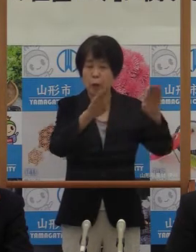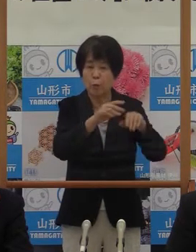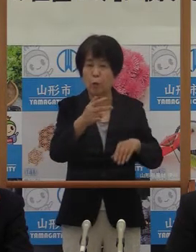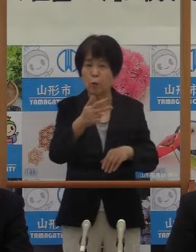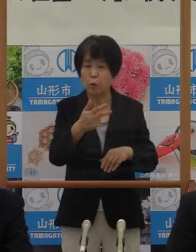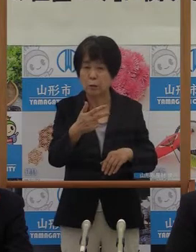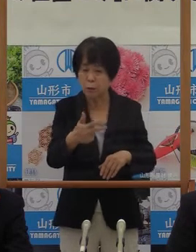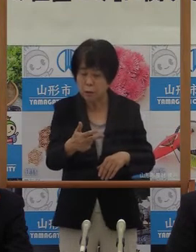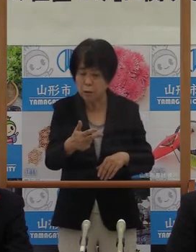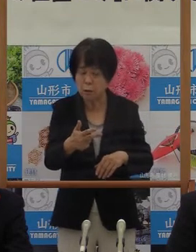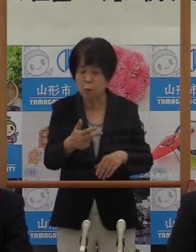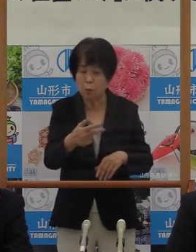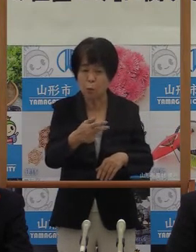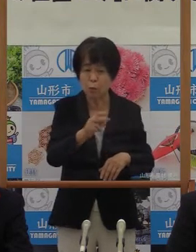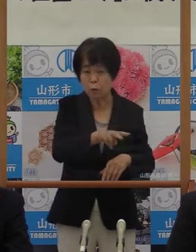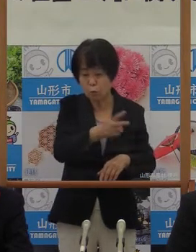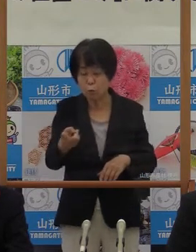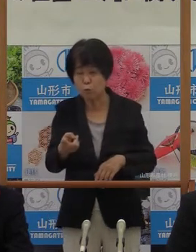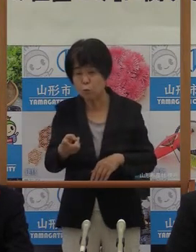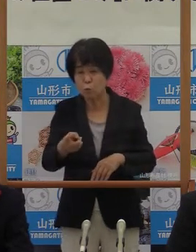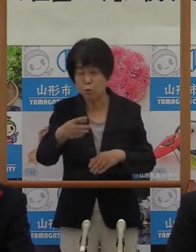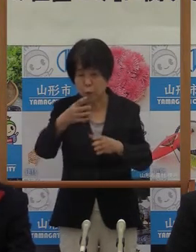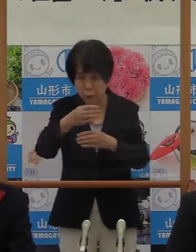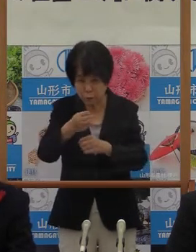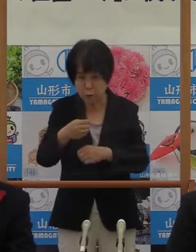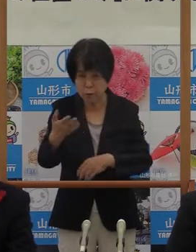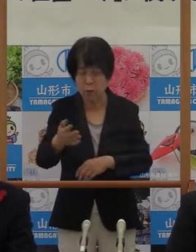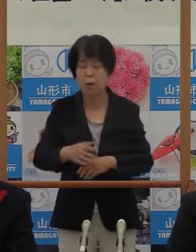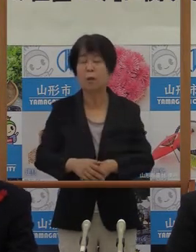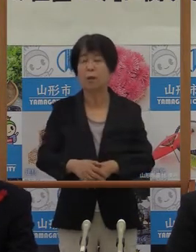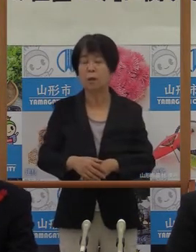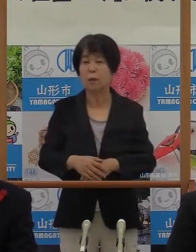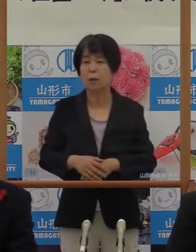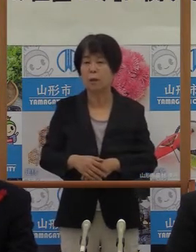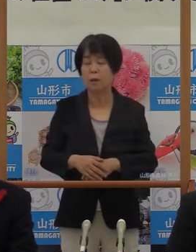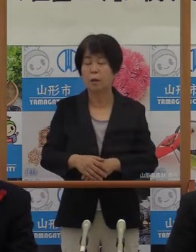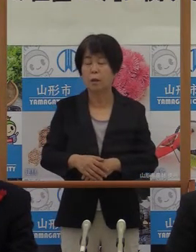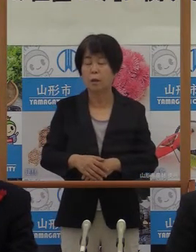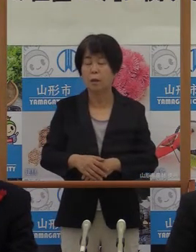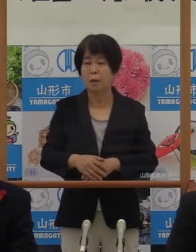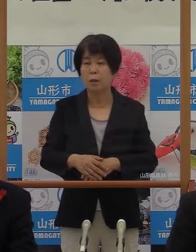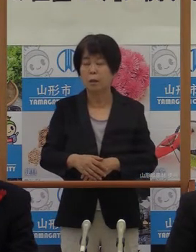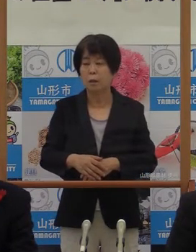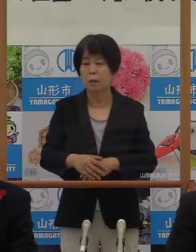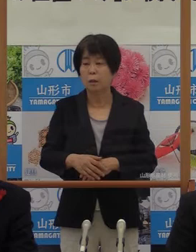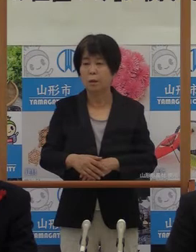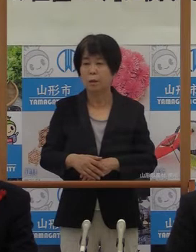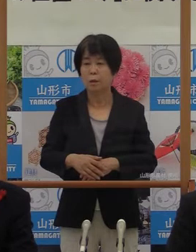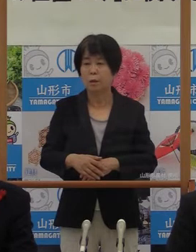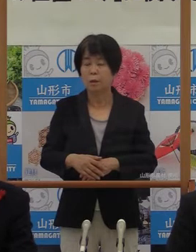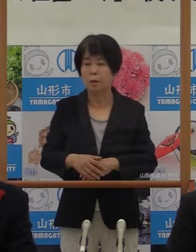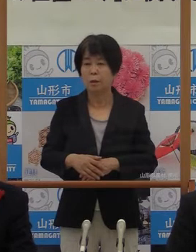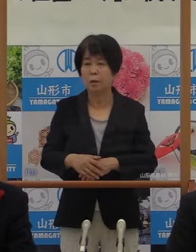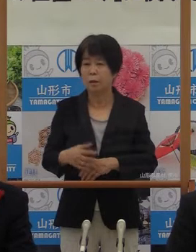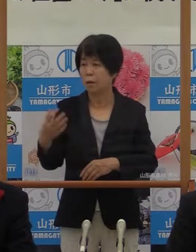移るというタイミングはいつになるんでしょうか。 はい、それについては町づくり政策部長。